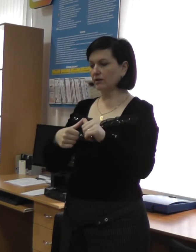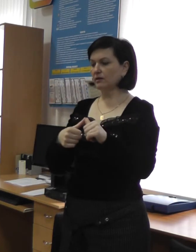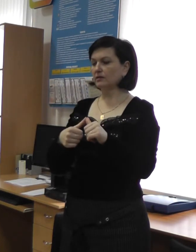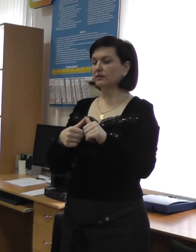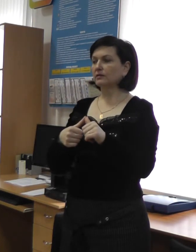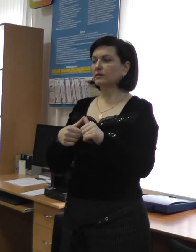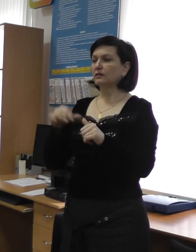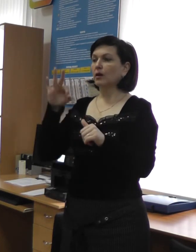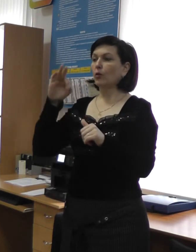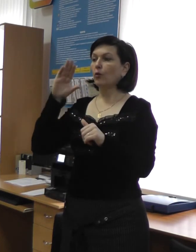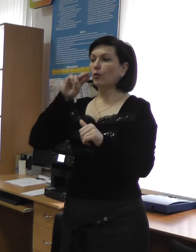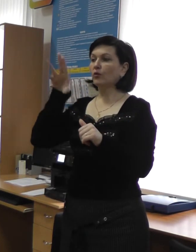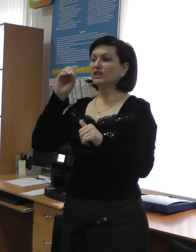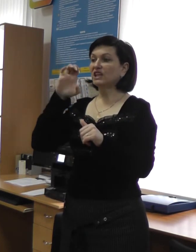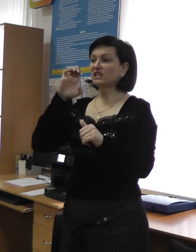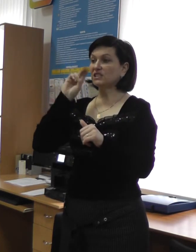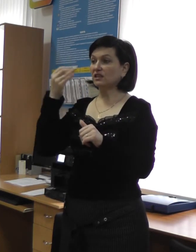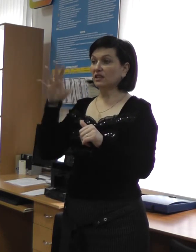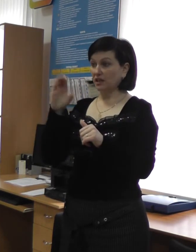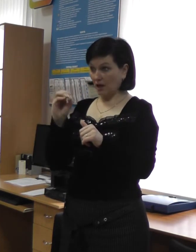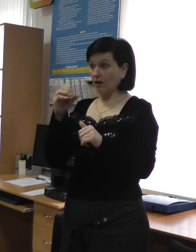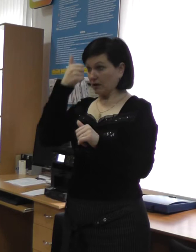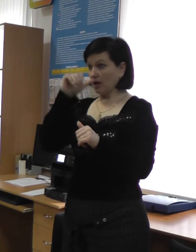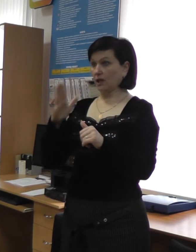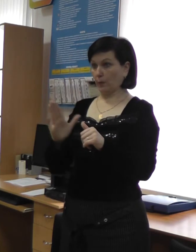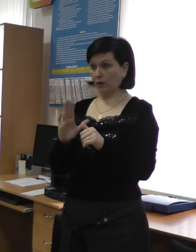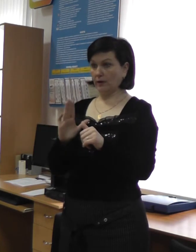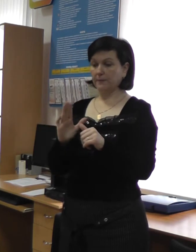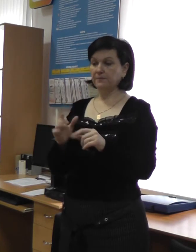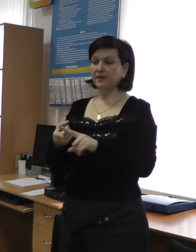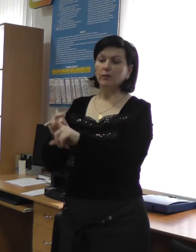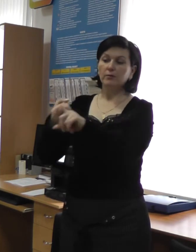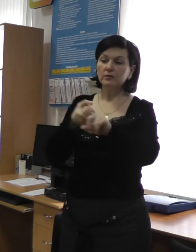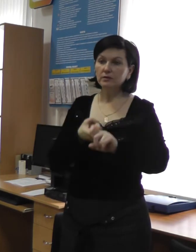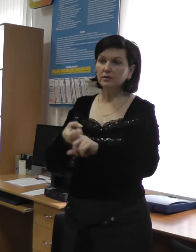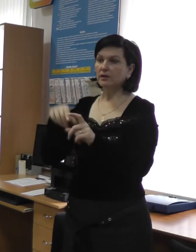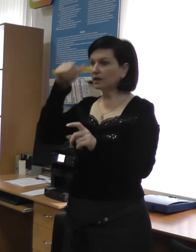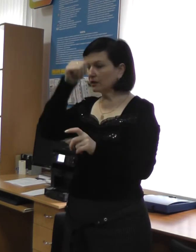греками тайное общество «Филики Этерия», объединившее греков и